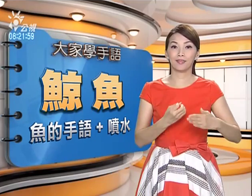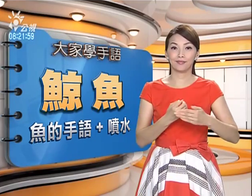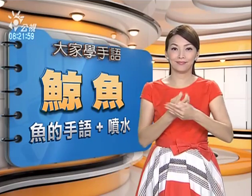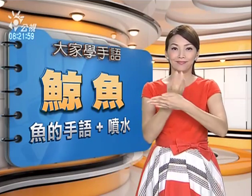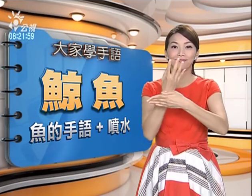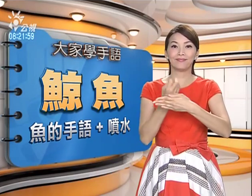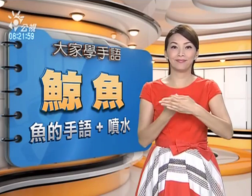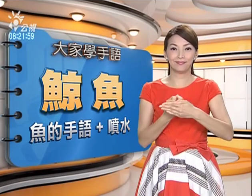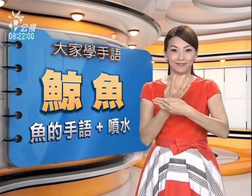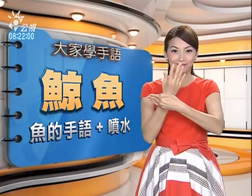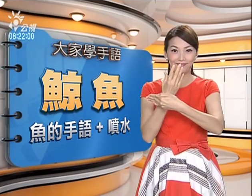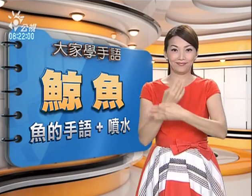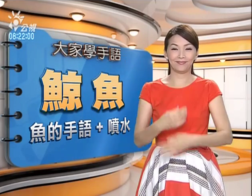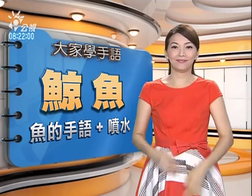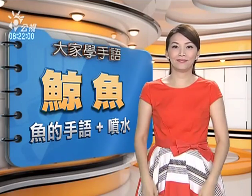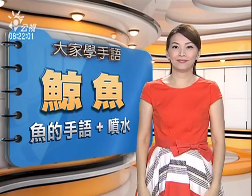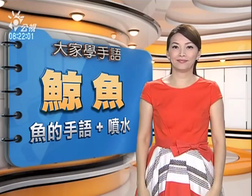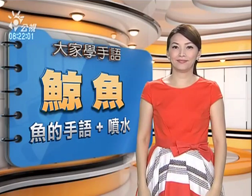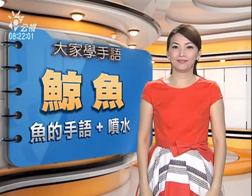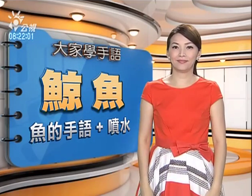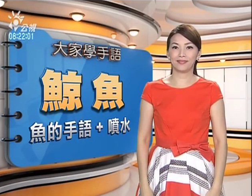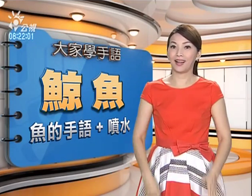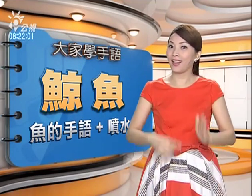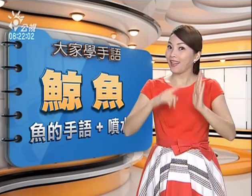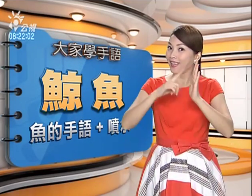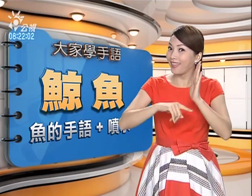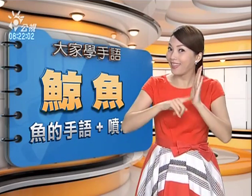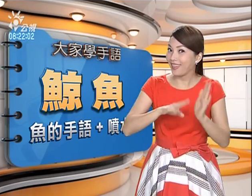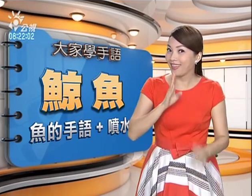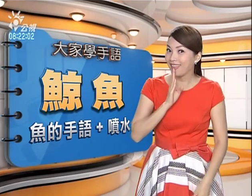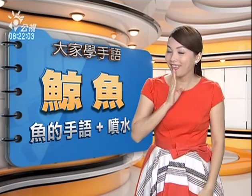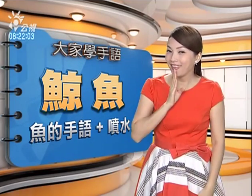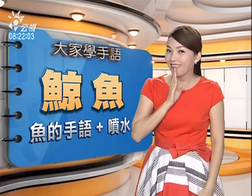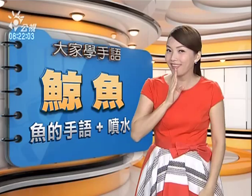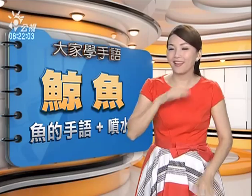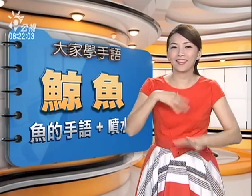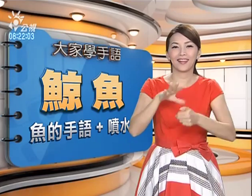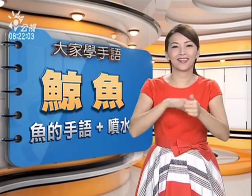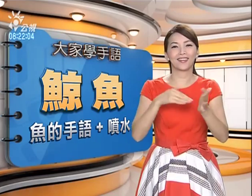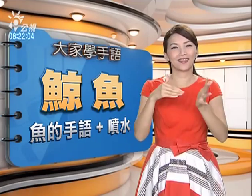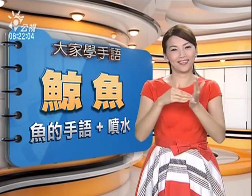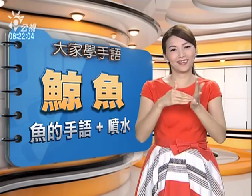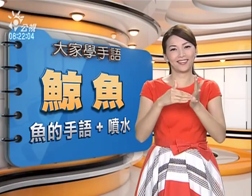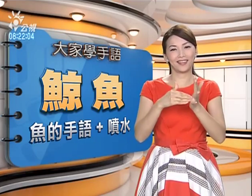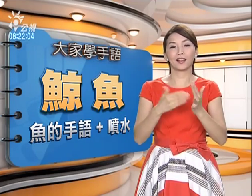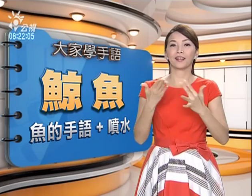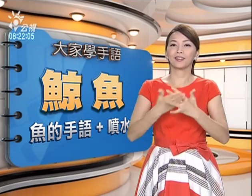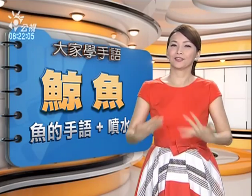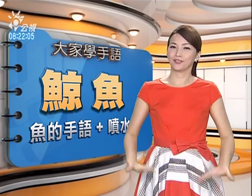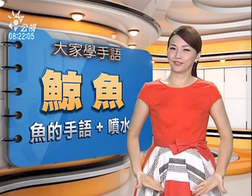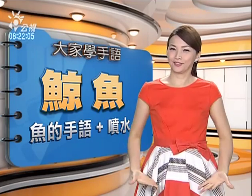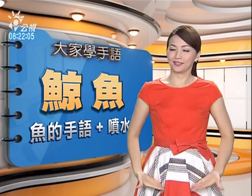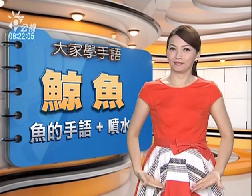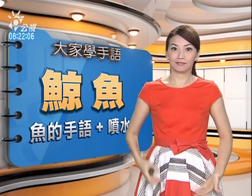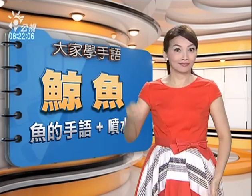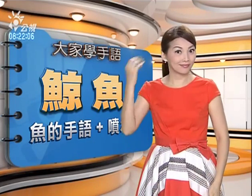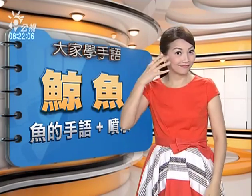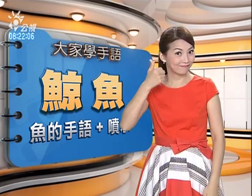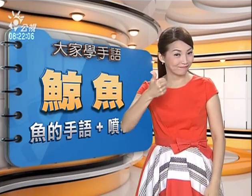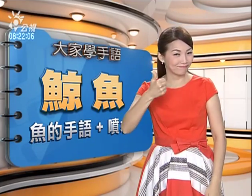法。鲸鱼是不是很简单呢？学完的手语，休息一下，稍后回来要告